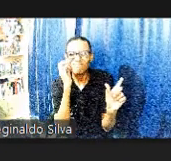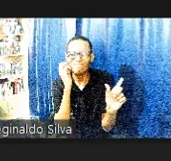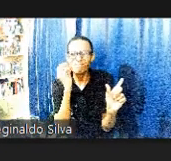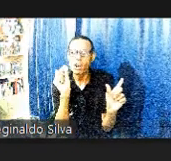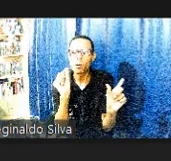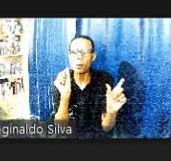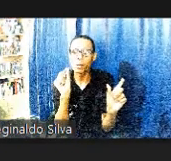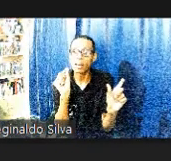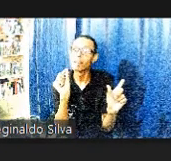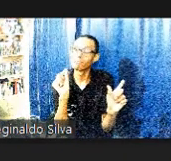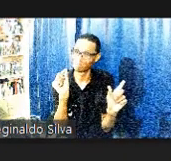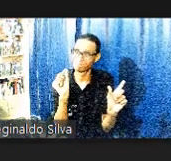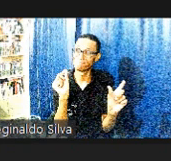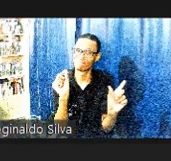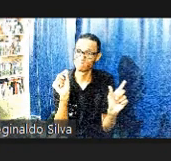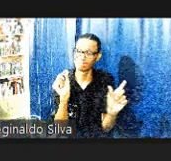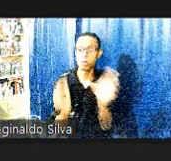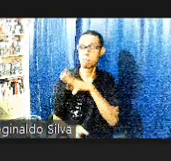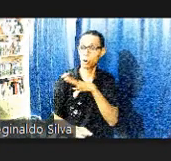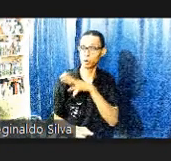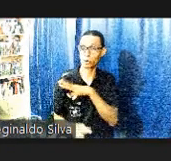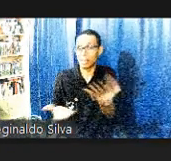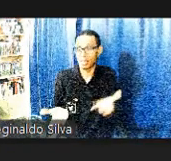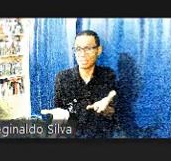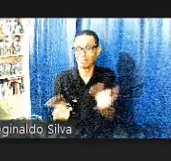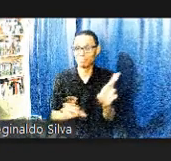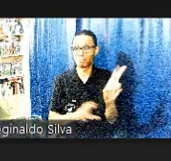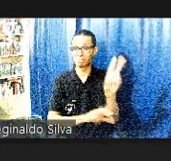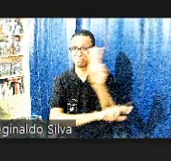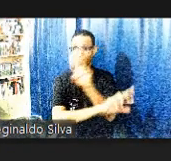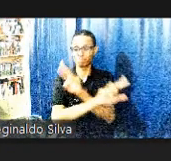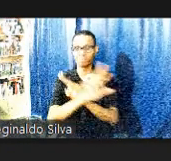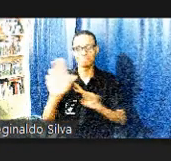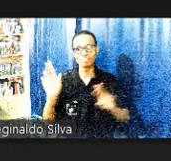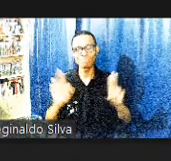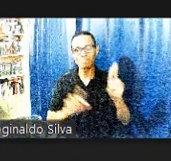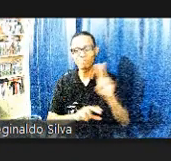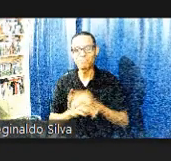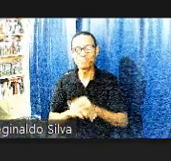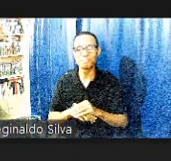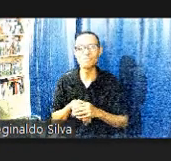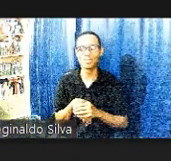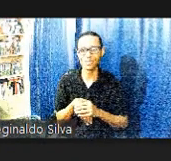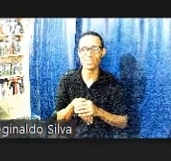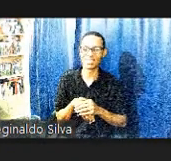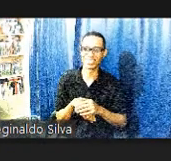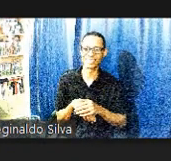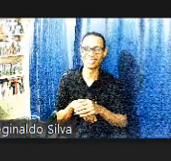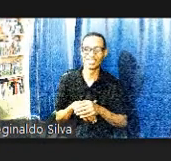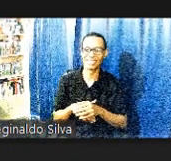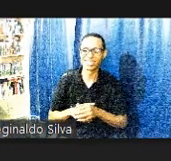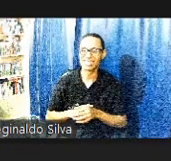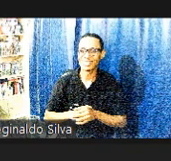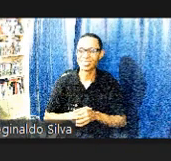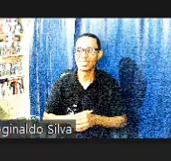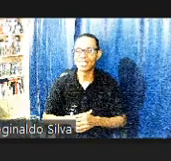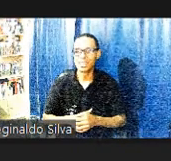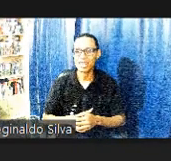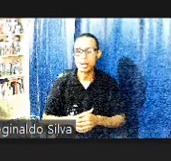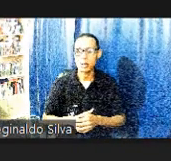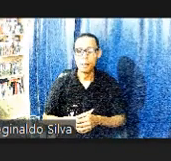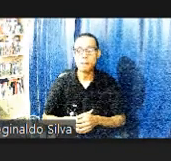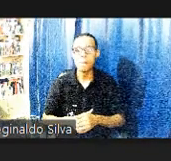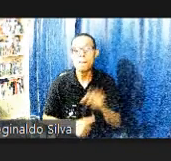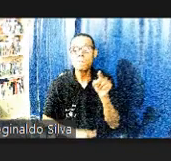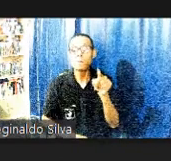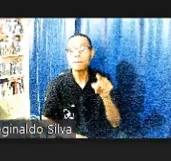diferentes, que têm significados diferentes, e aí a gente vai retomar aqui a nossa discussão. E a questão do surdo